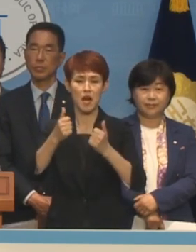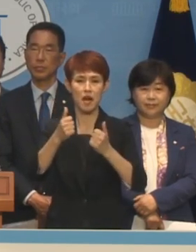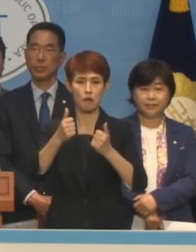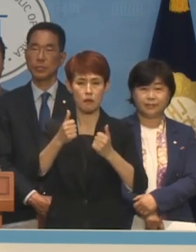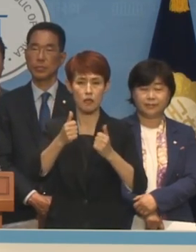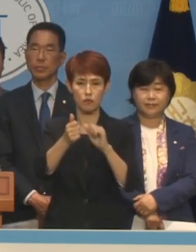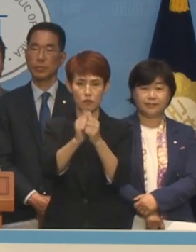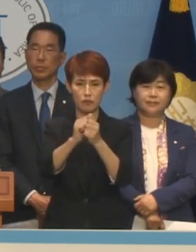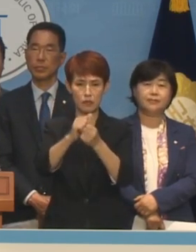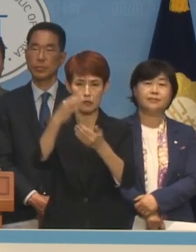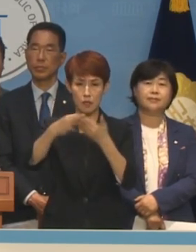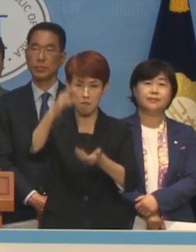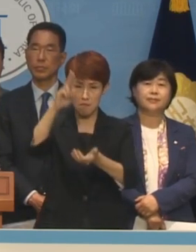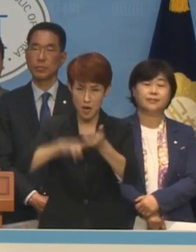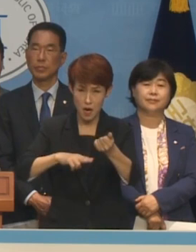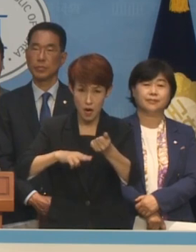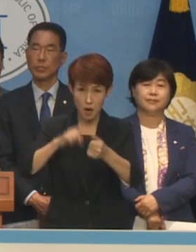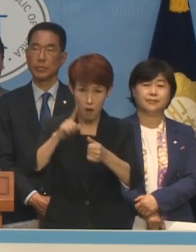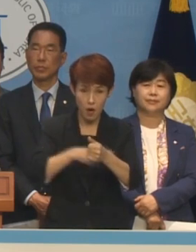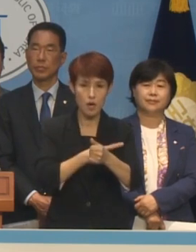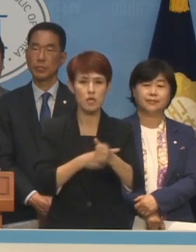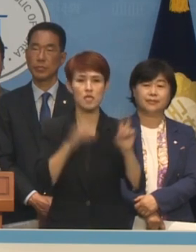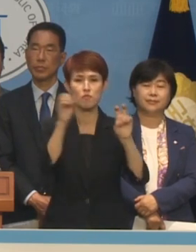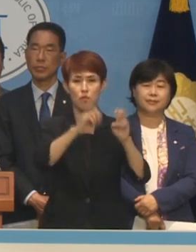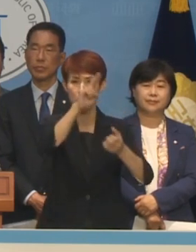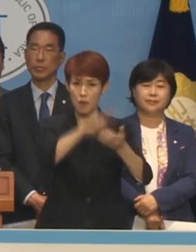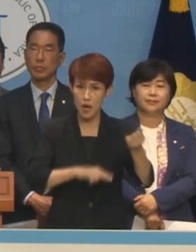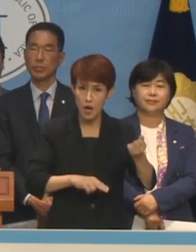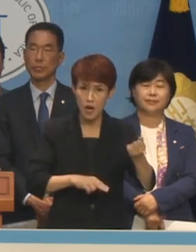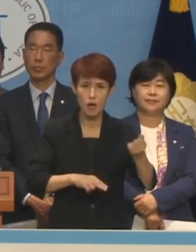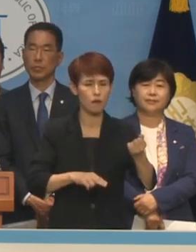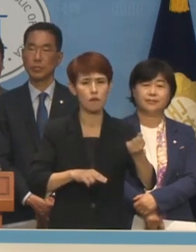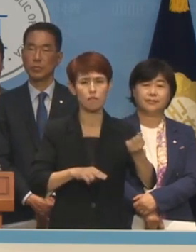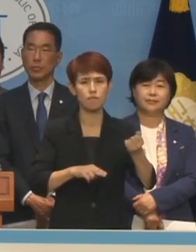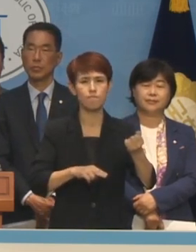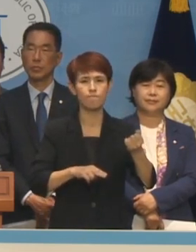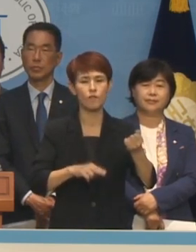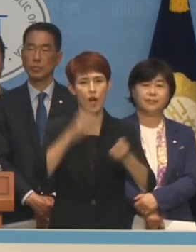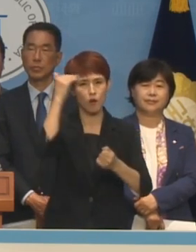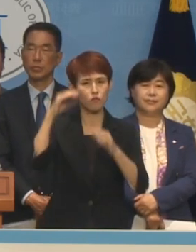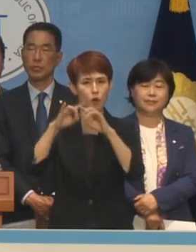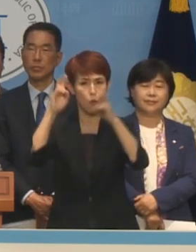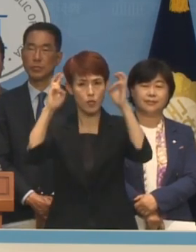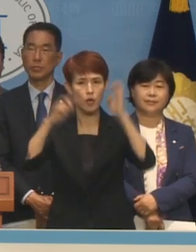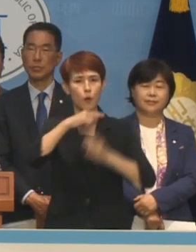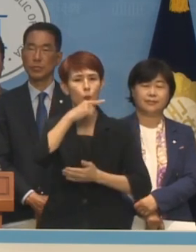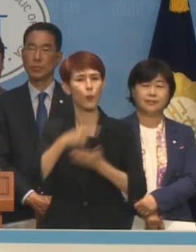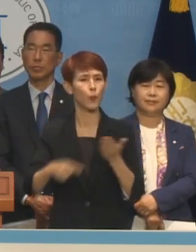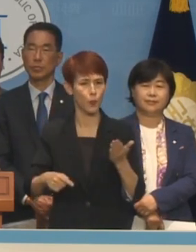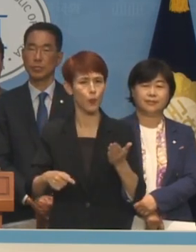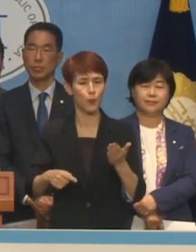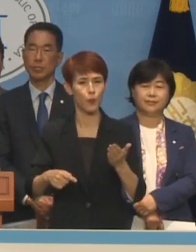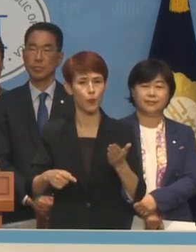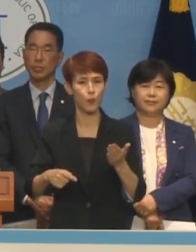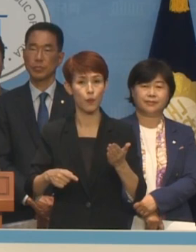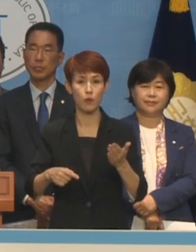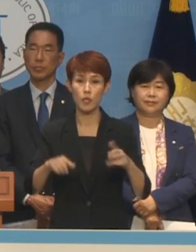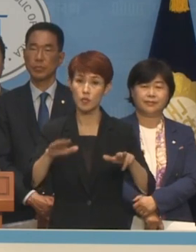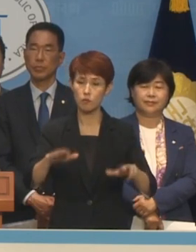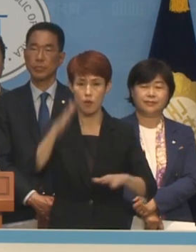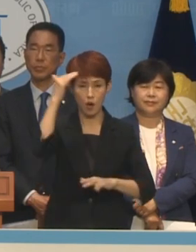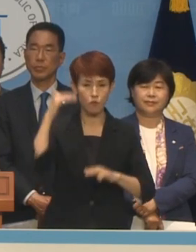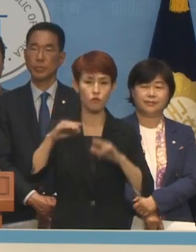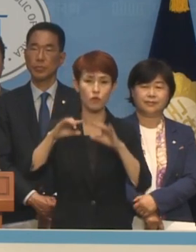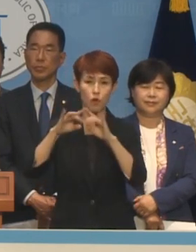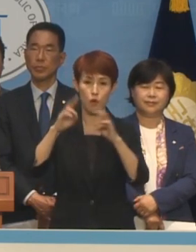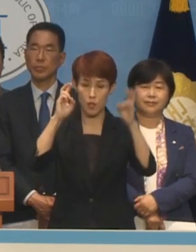못하는 매각대금을 위해 지분 20%를 매각하는 것은 궁극적으로는 한전에게는 손해가 될 것입니다. 지금 한전 경영진이